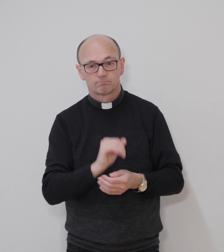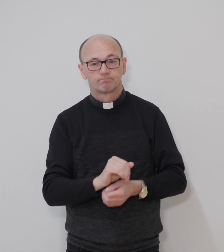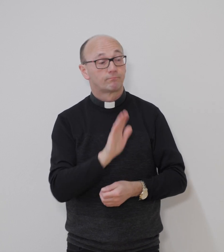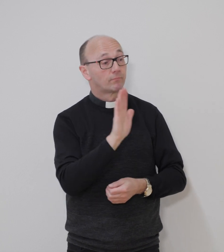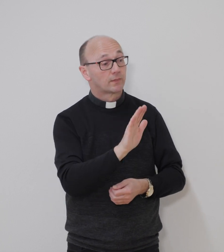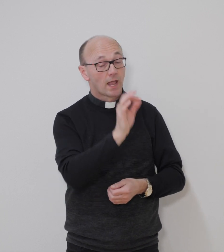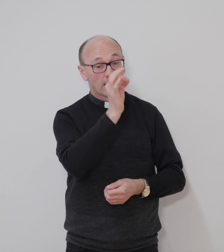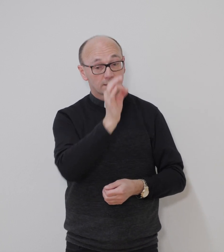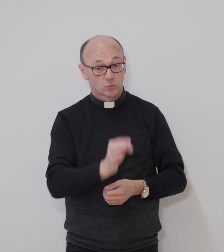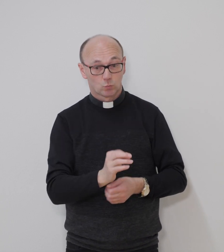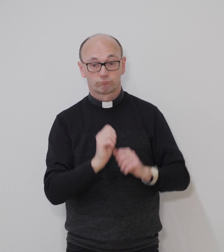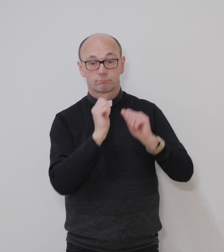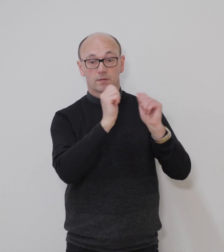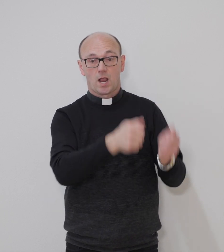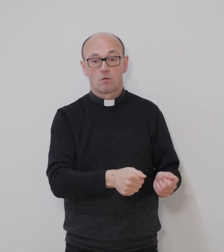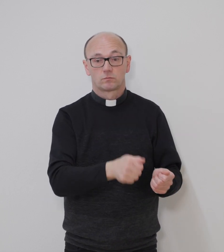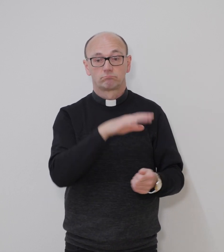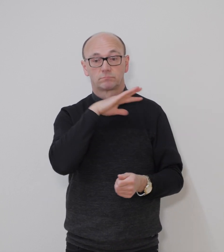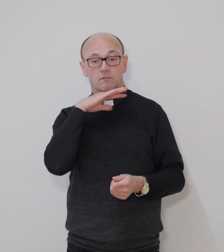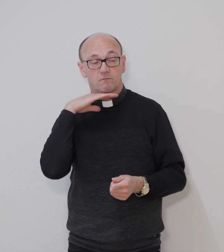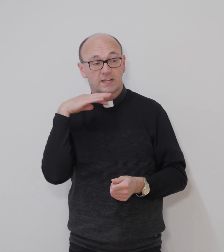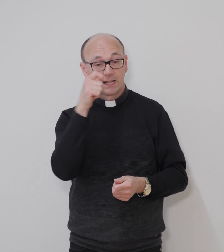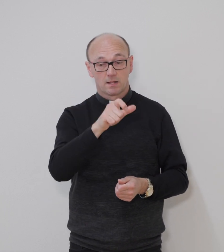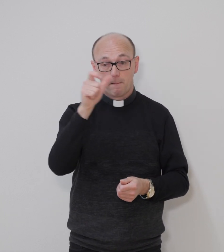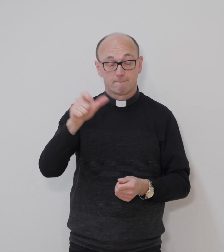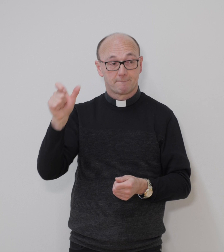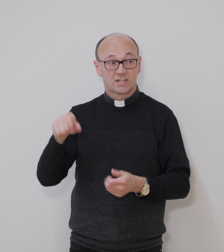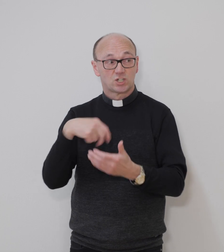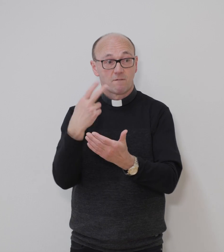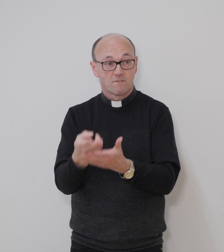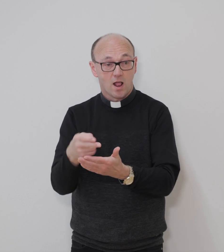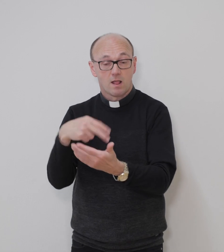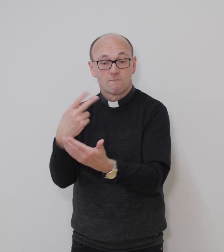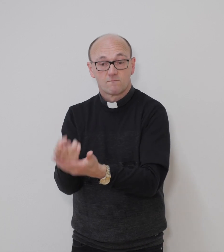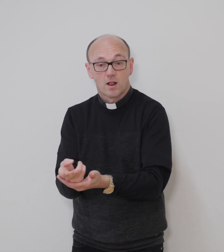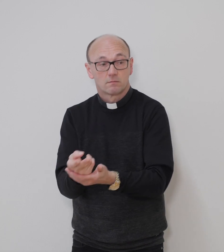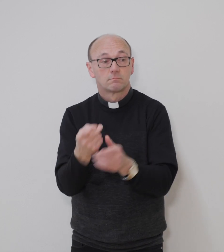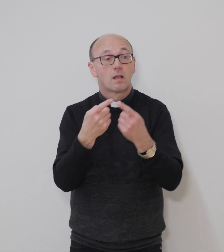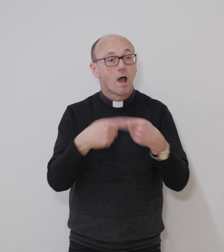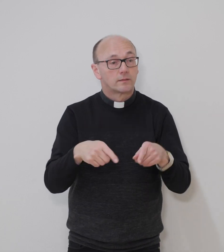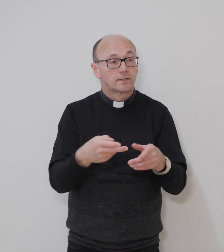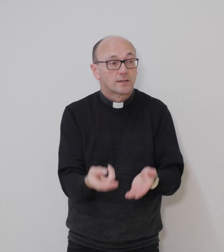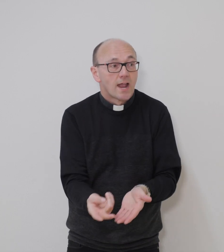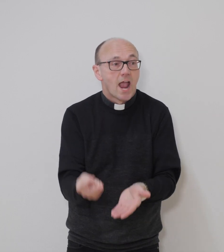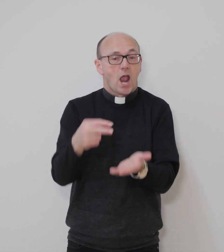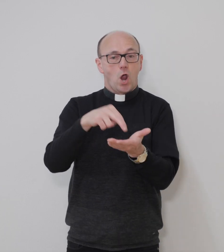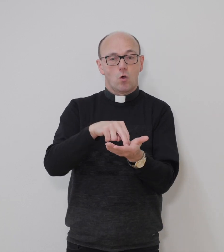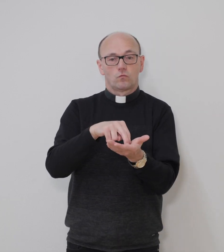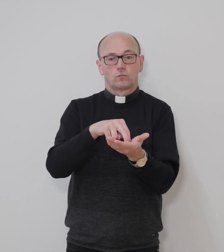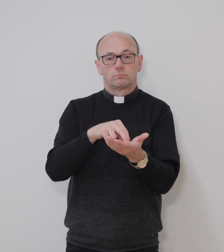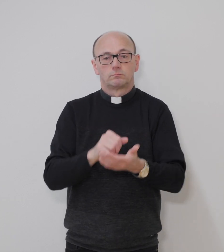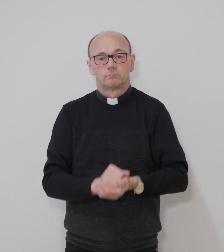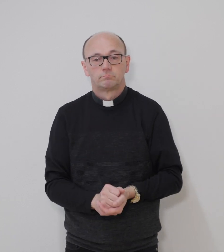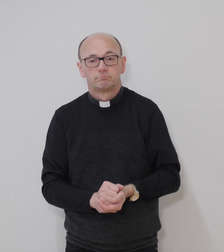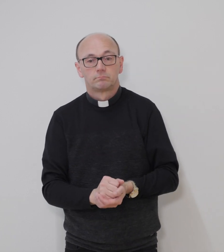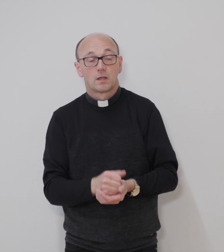Simeon segnete sie und sagte zu Maria, der Mutter Jesu: Dieser ist dazu bestimmt, dass in Israel viele durch ihn